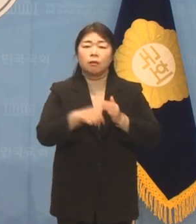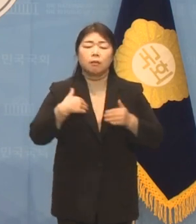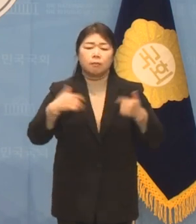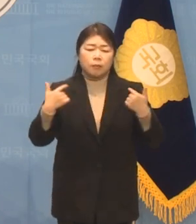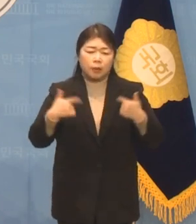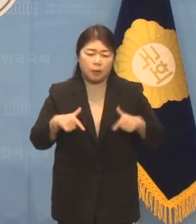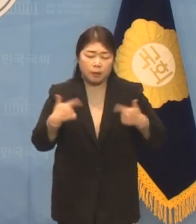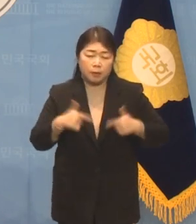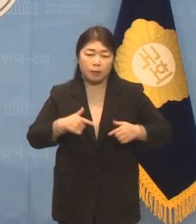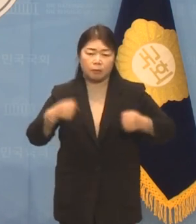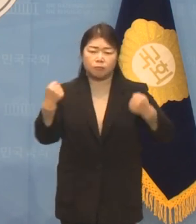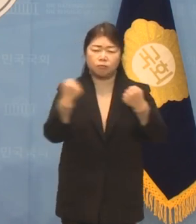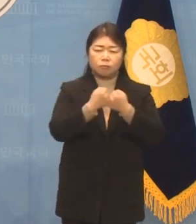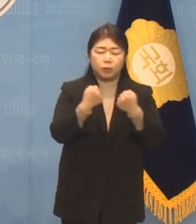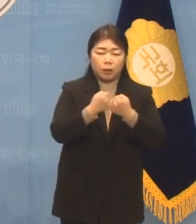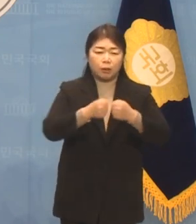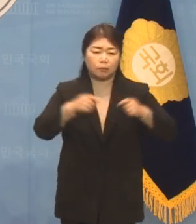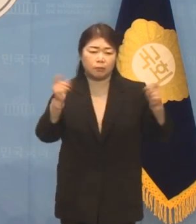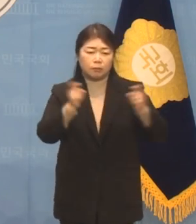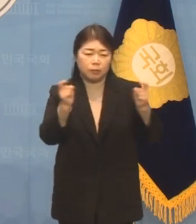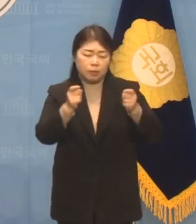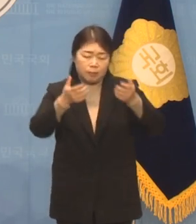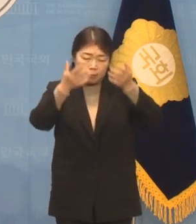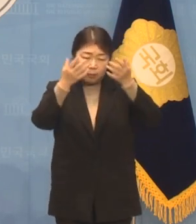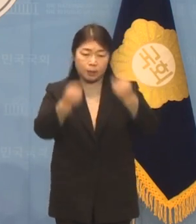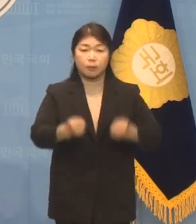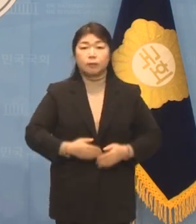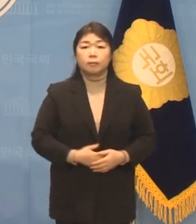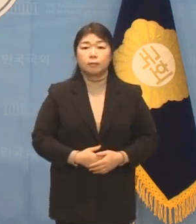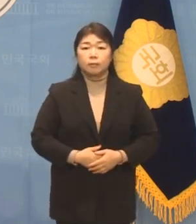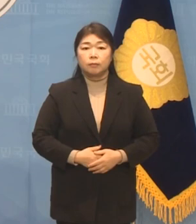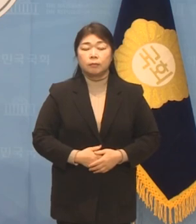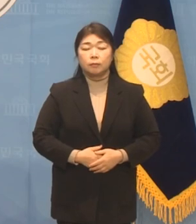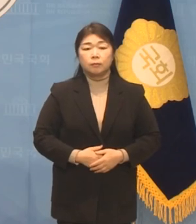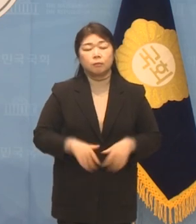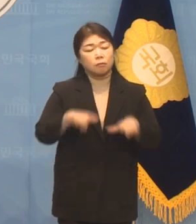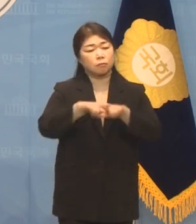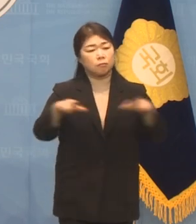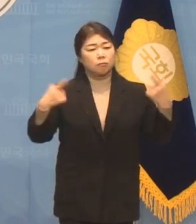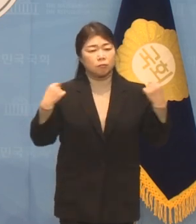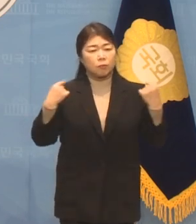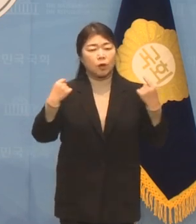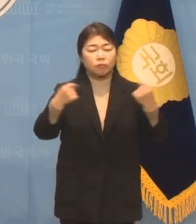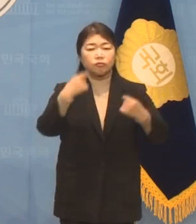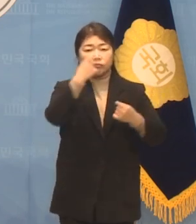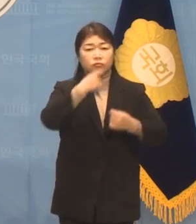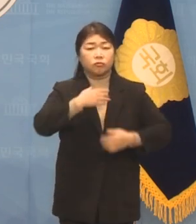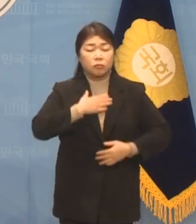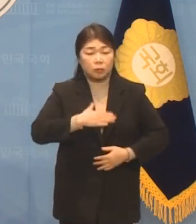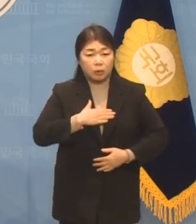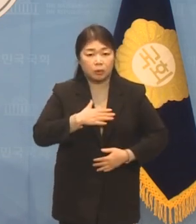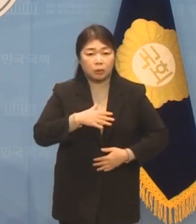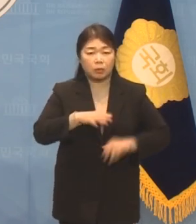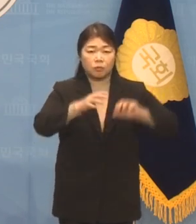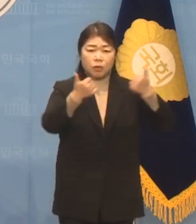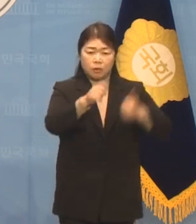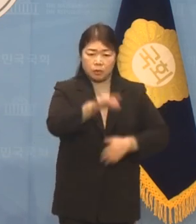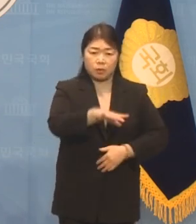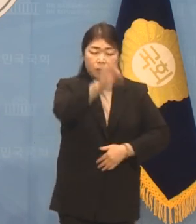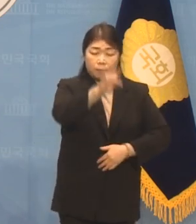투쟁의 연속이었습니다. 그저 평탄하기만 했던 초재선 시절을